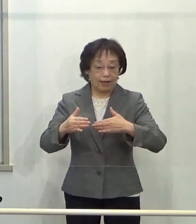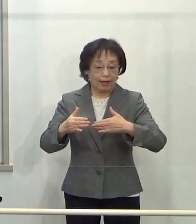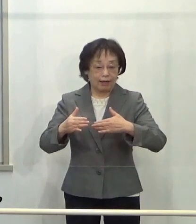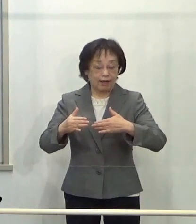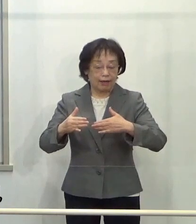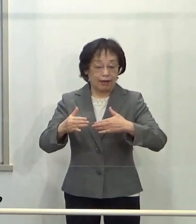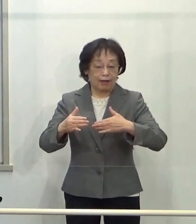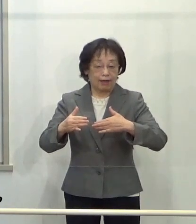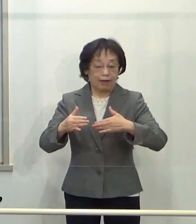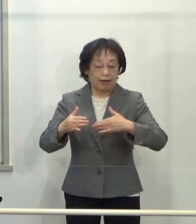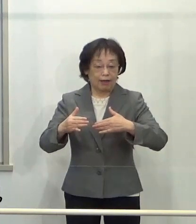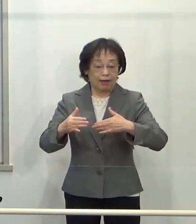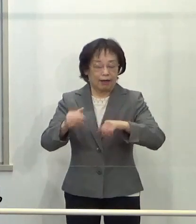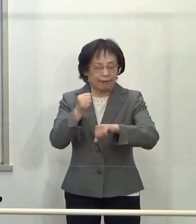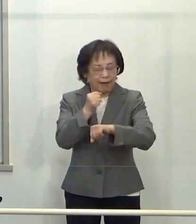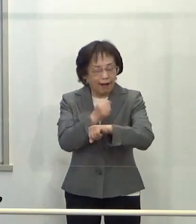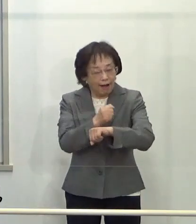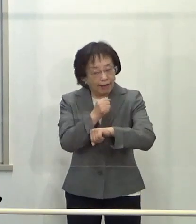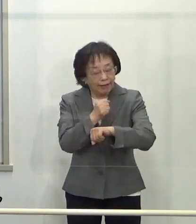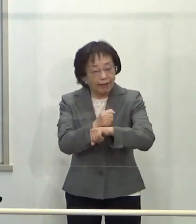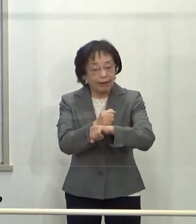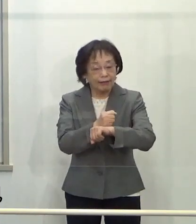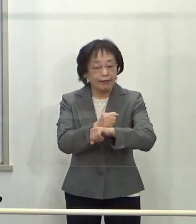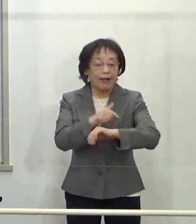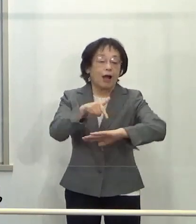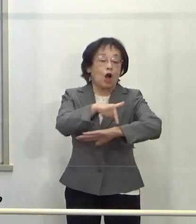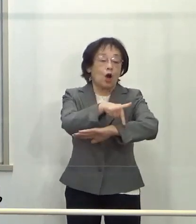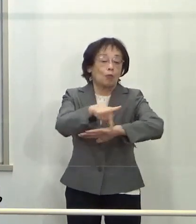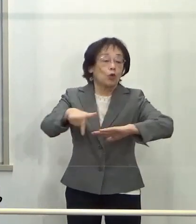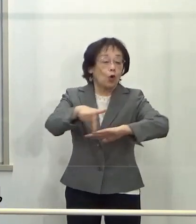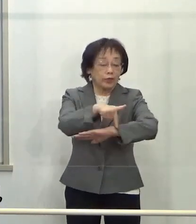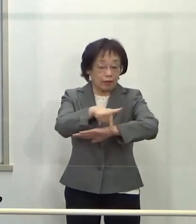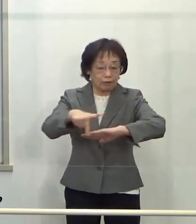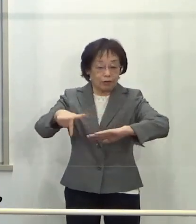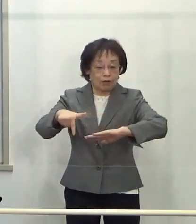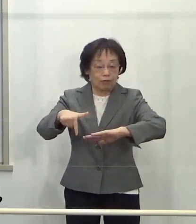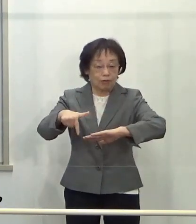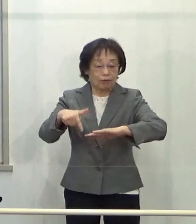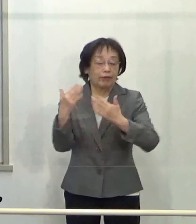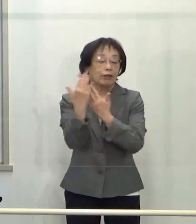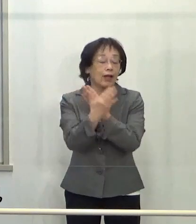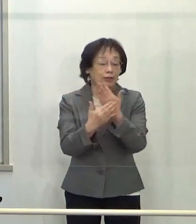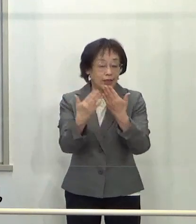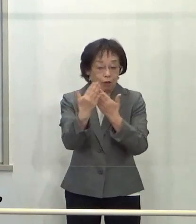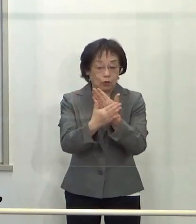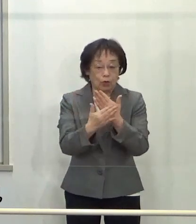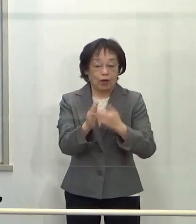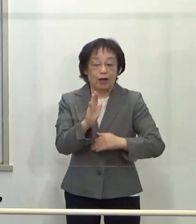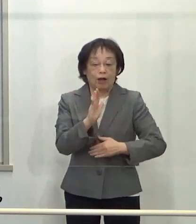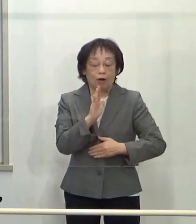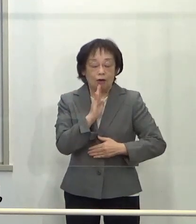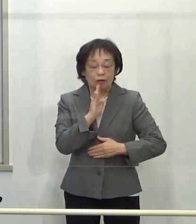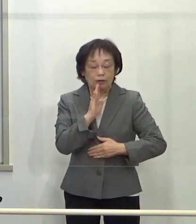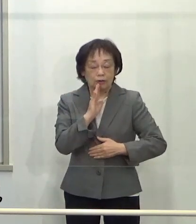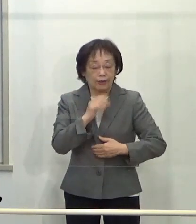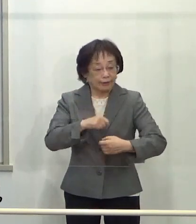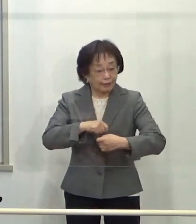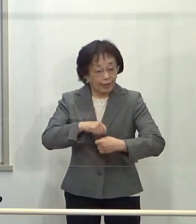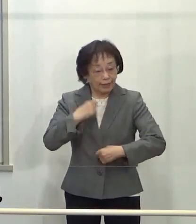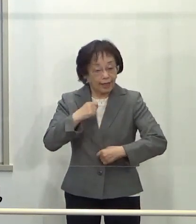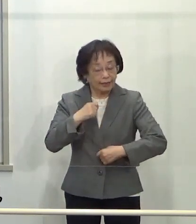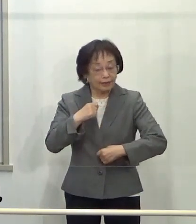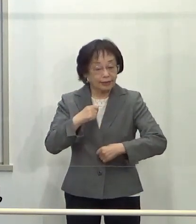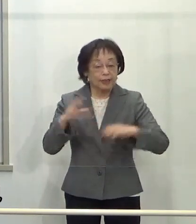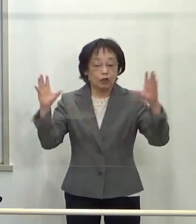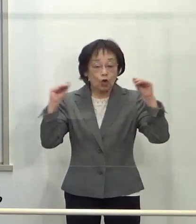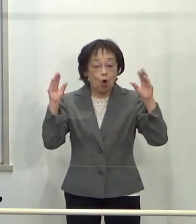な重要なプロジェクトとなるわけであります。大事なことは確かな情報を市民にお知らせ